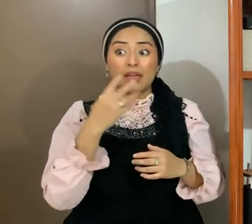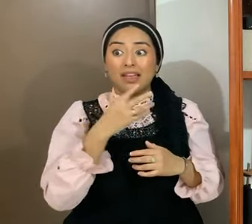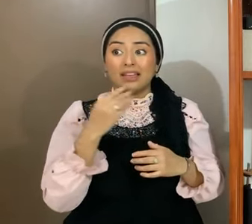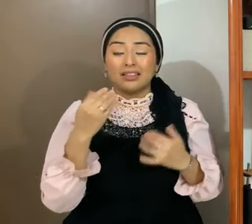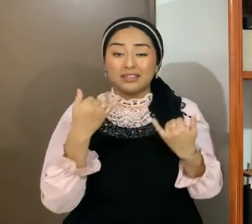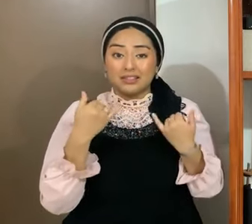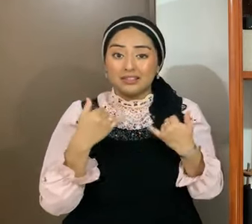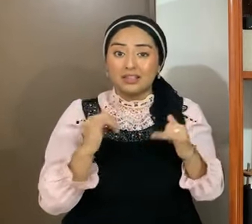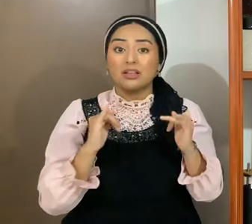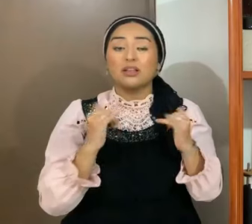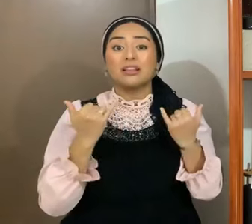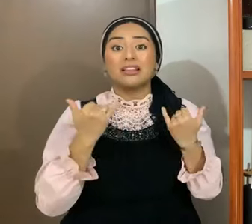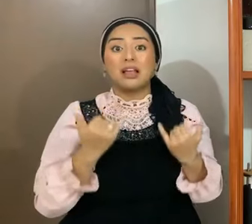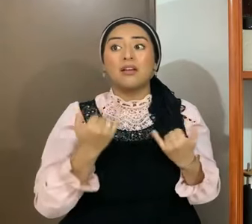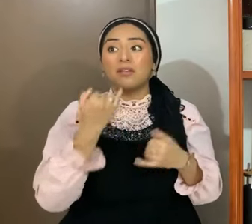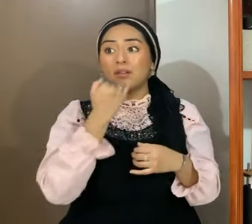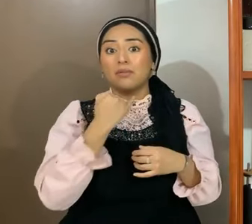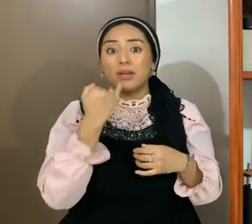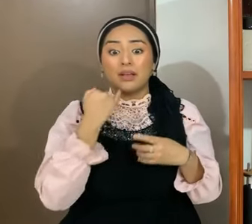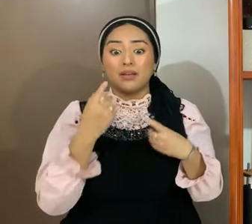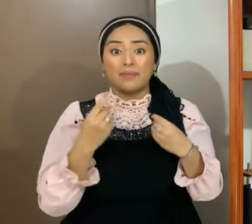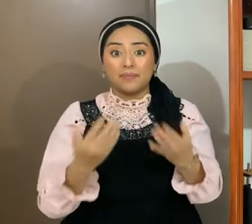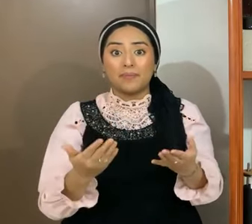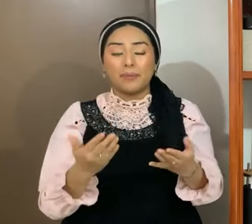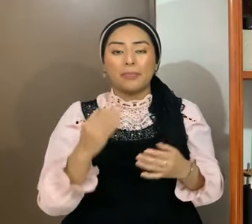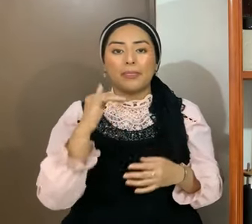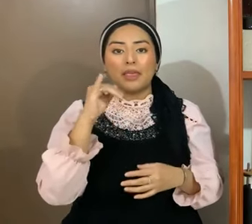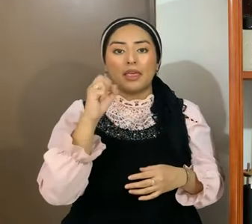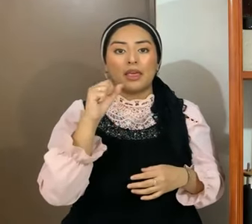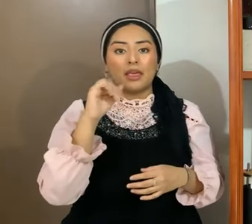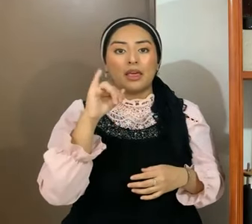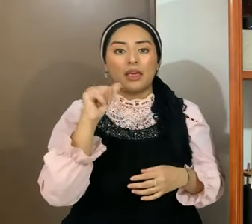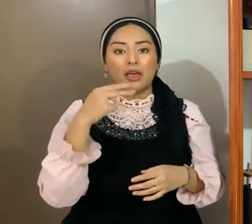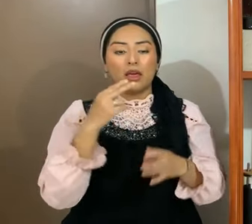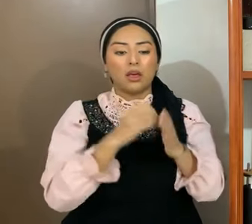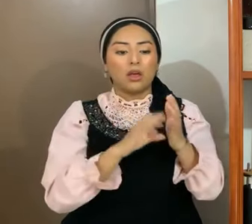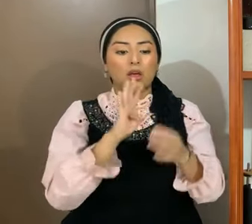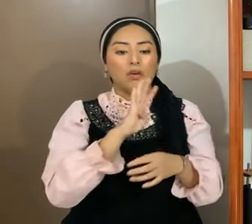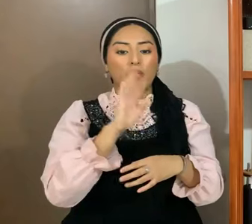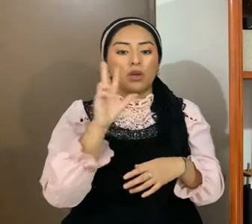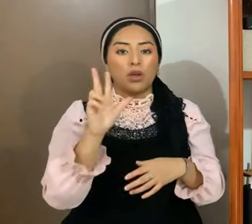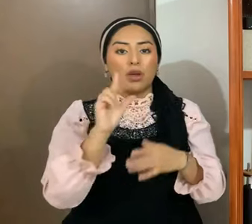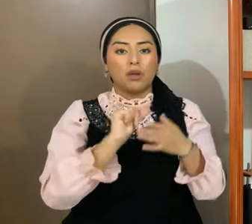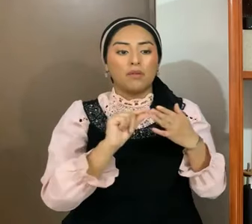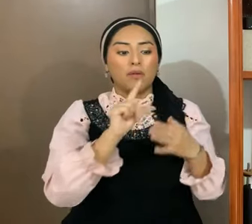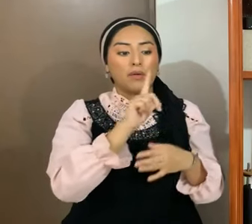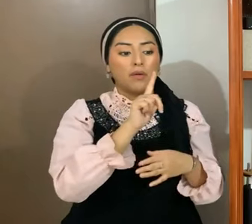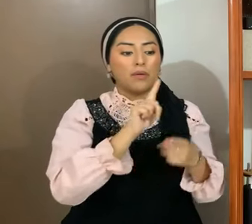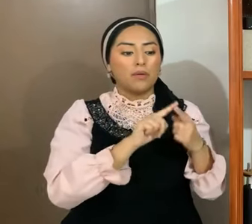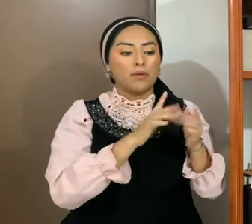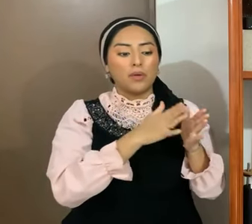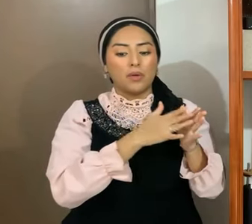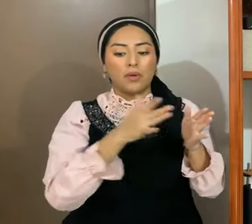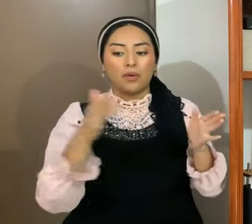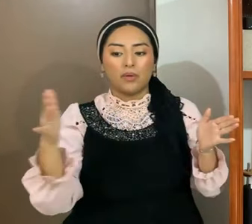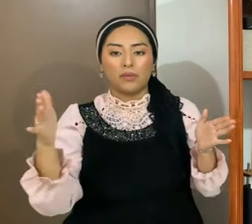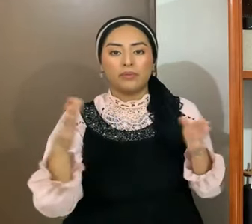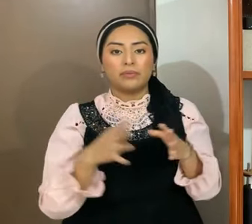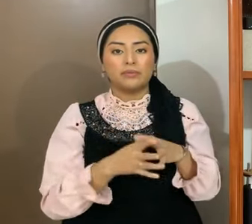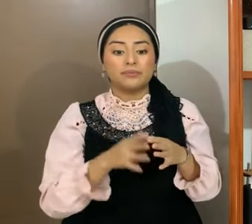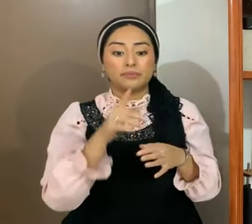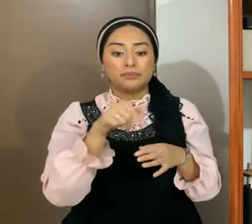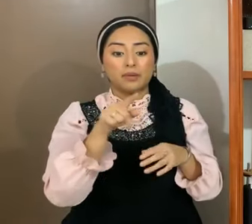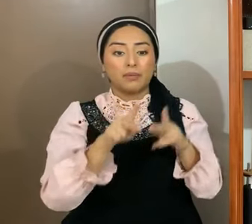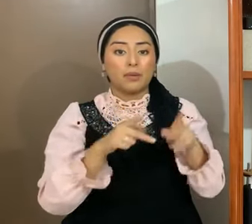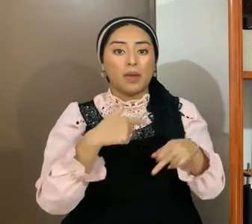aún hace Israel. Vamos a verlo. Isaías 43, del verso 21 en adelante. Este